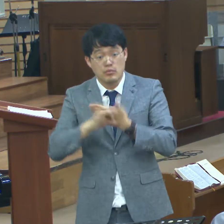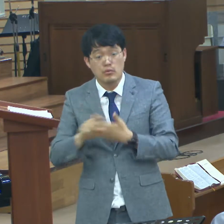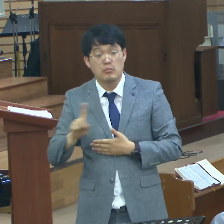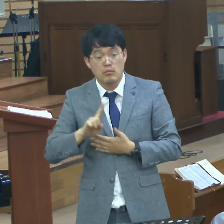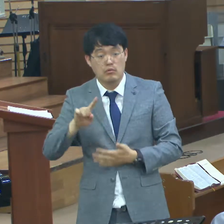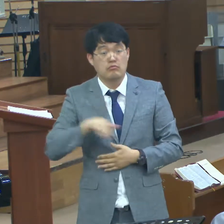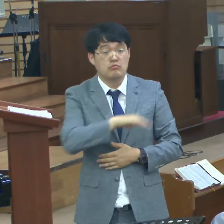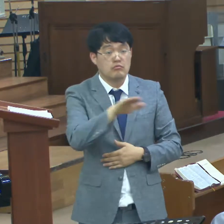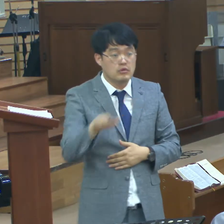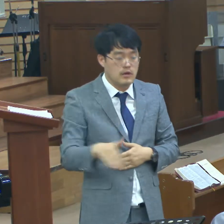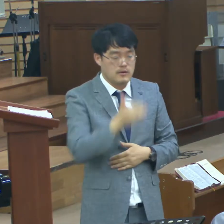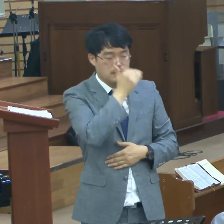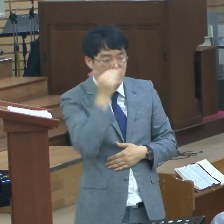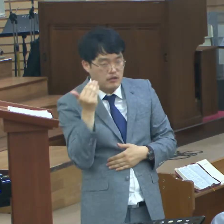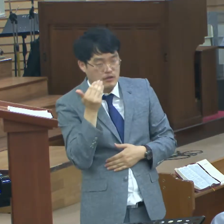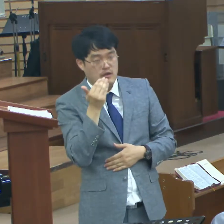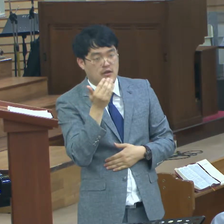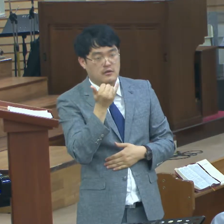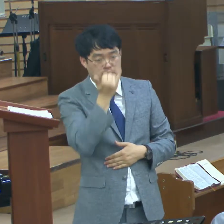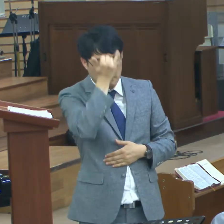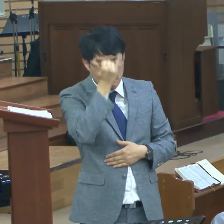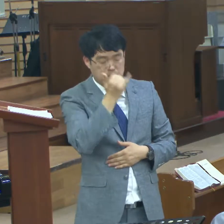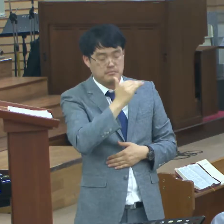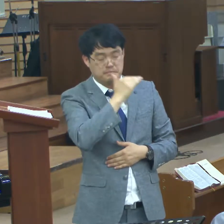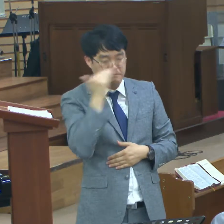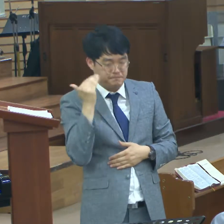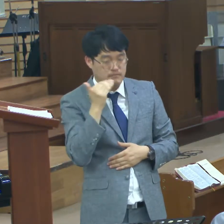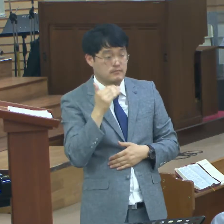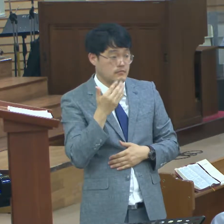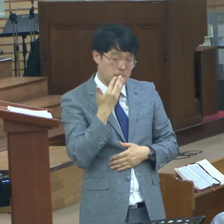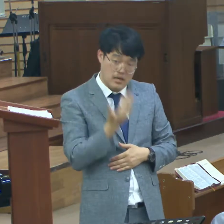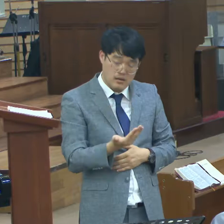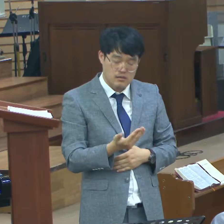끝까지 열심으로 선을 행하며 살겠습니까?